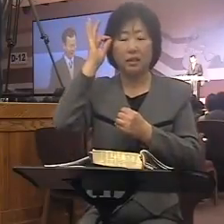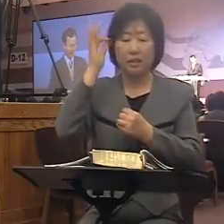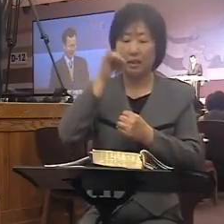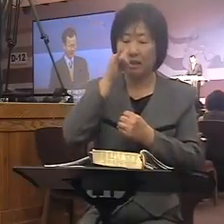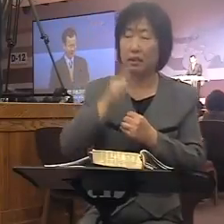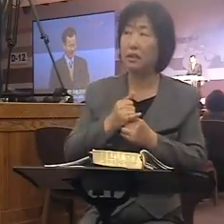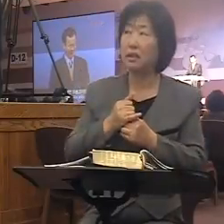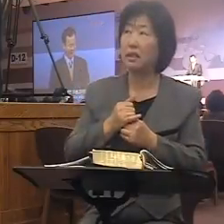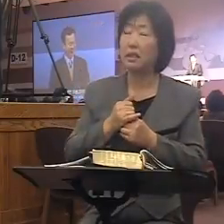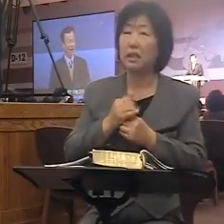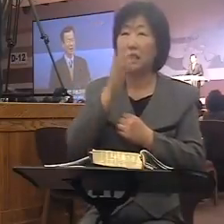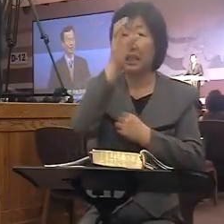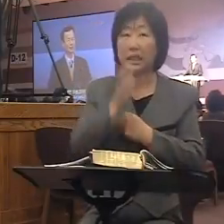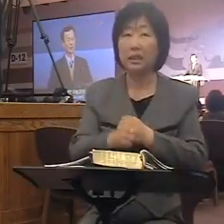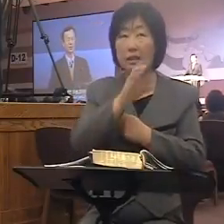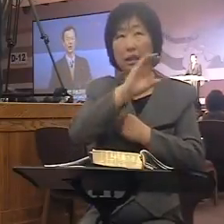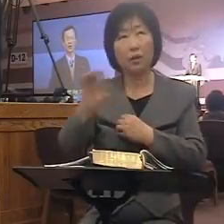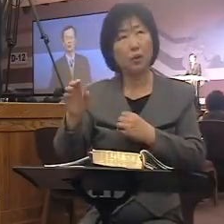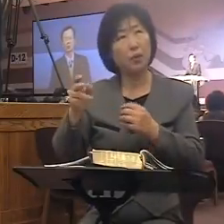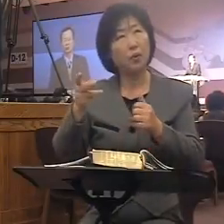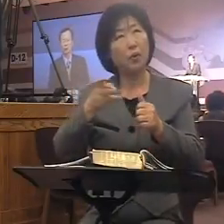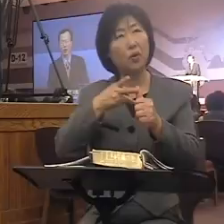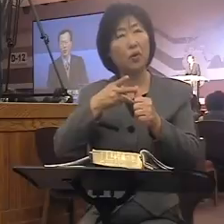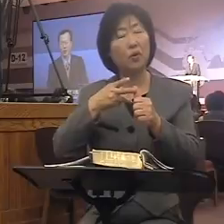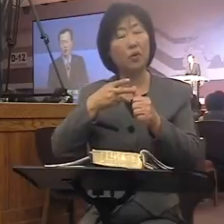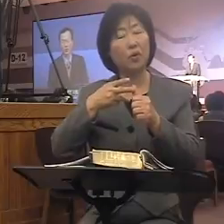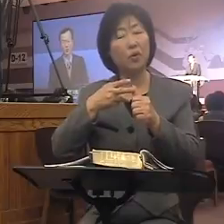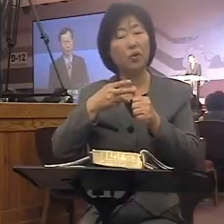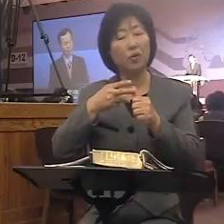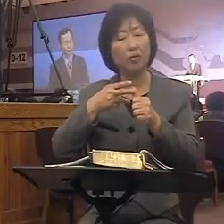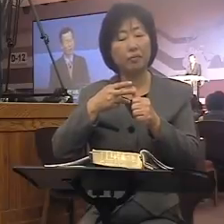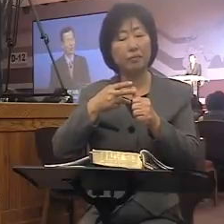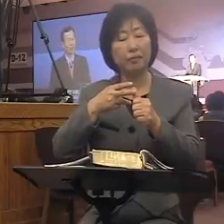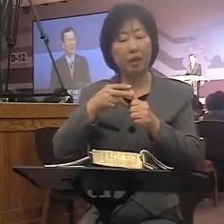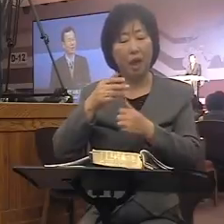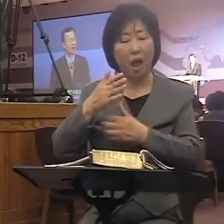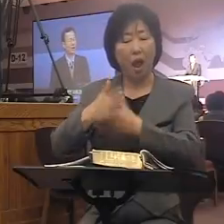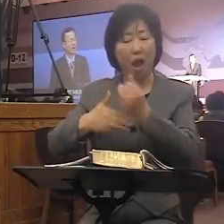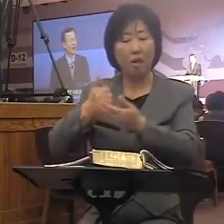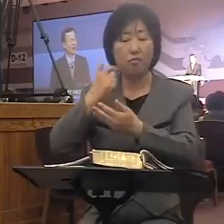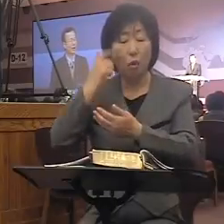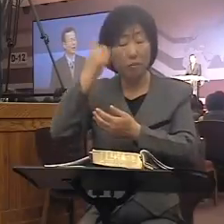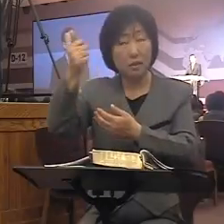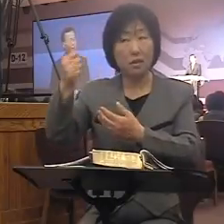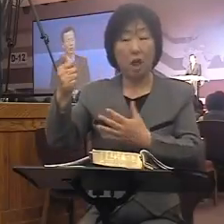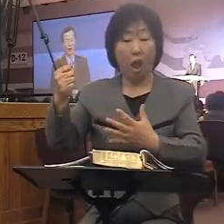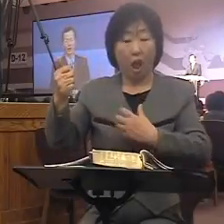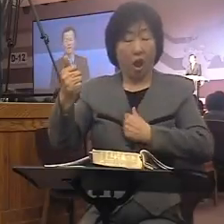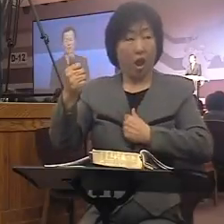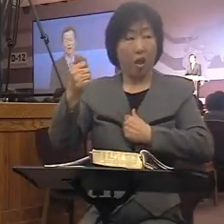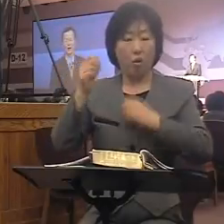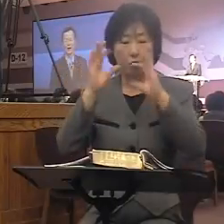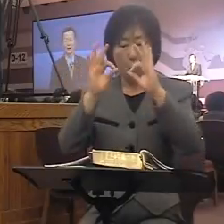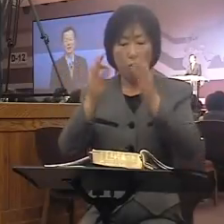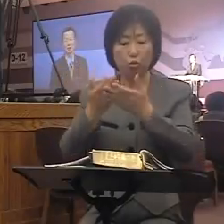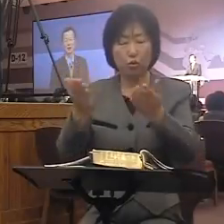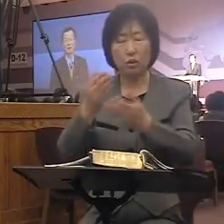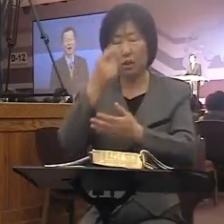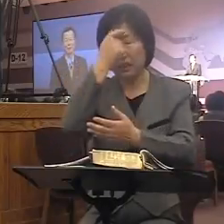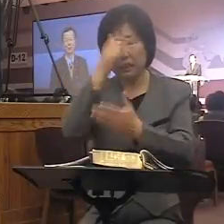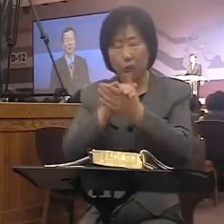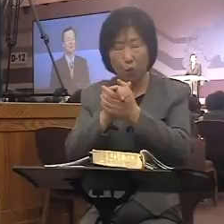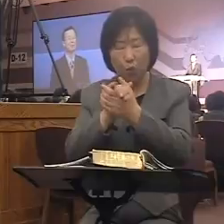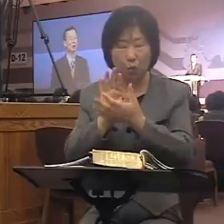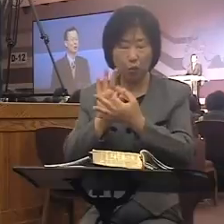경험했던 일입니다. 그때 하나님께서 저에게 좀 충격적인 것을 보여주셨어요. 기도를 통해 하나님께서